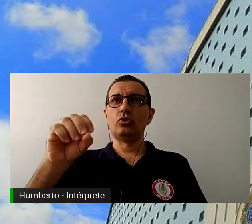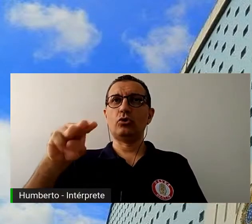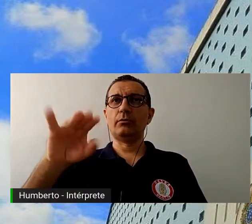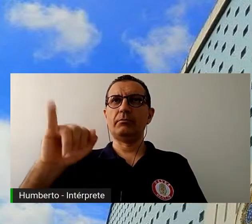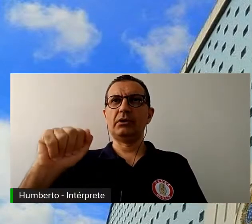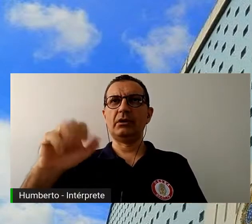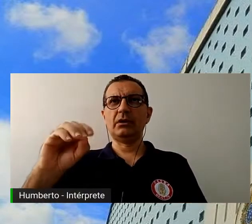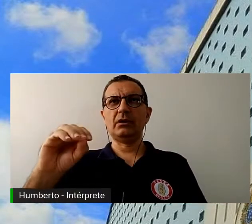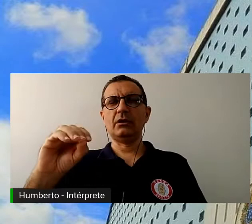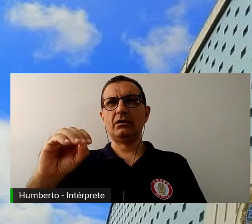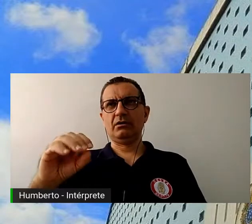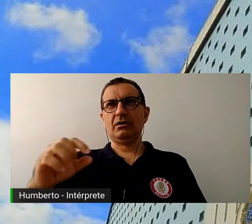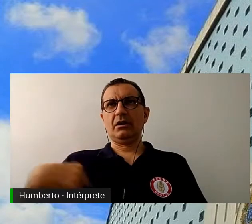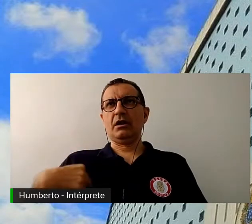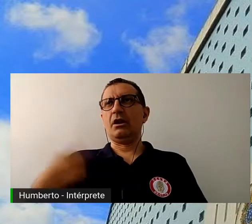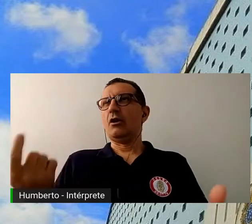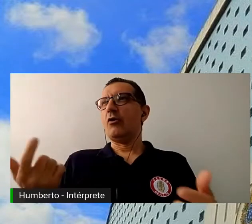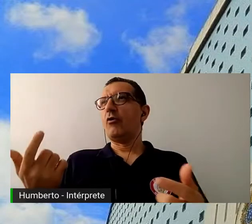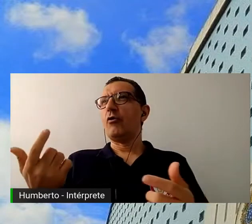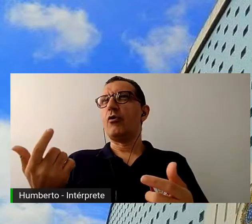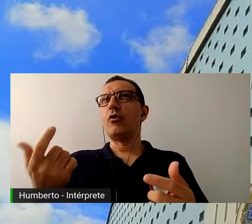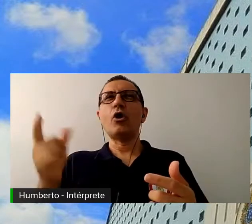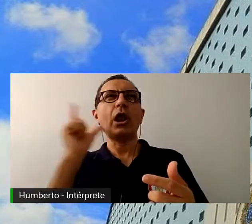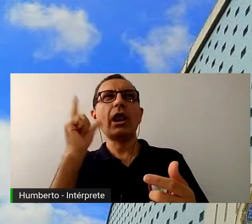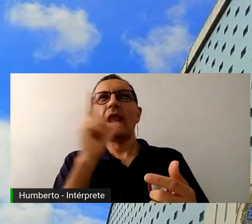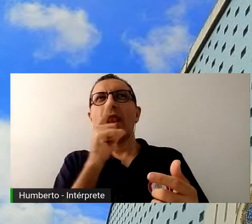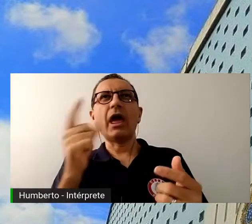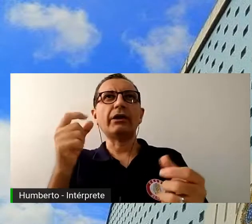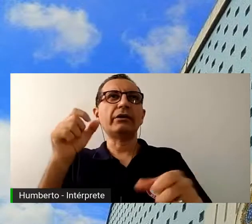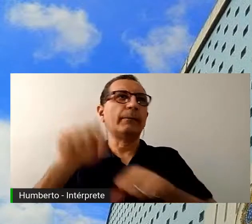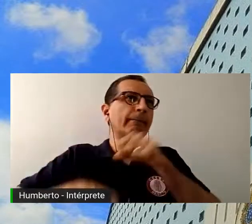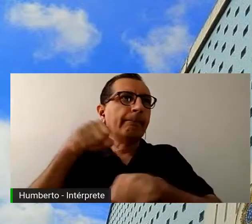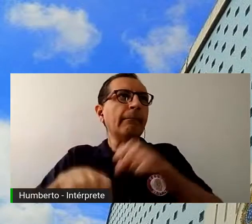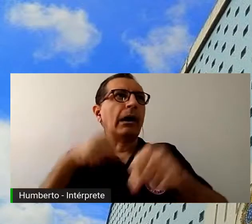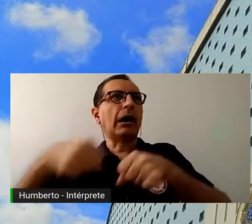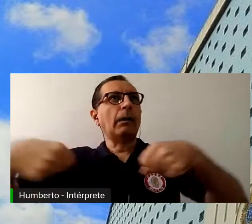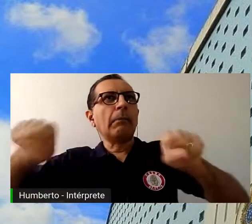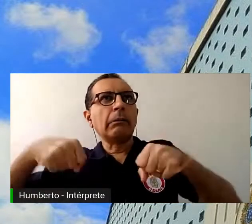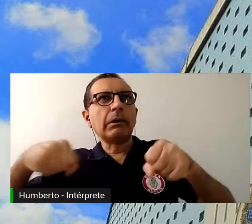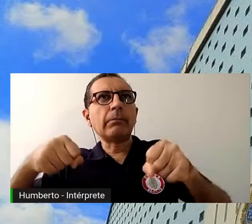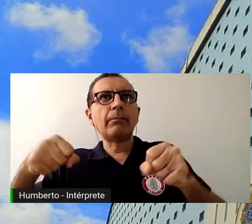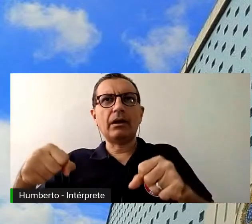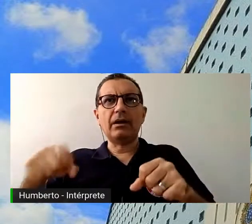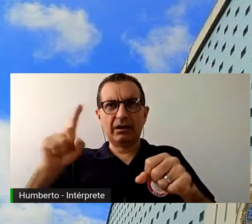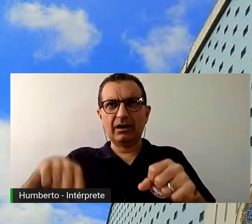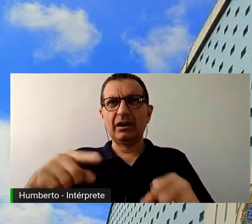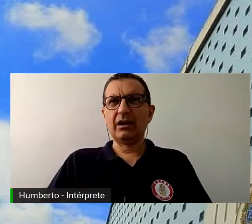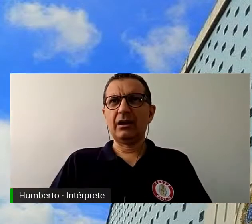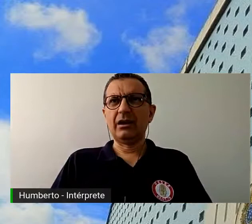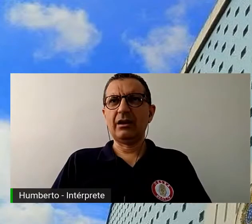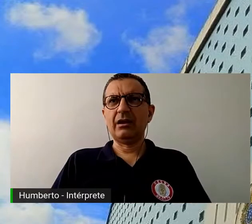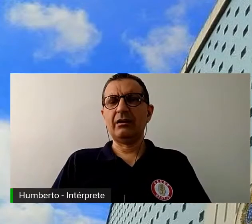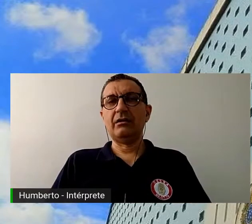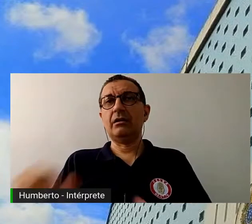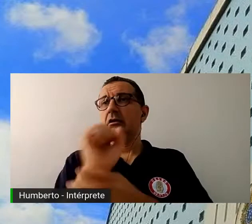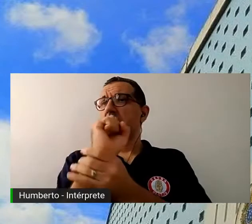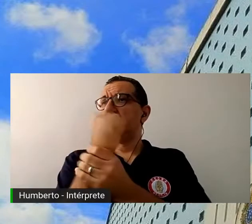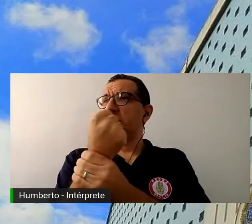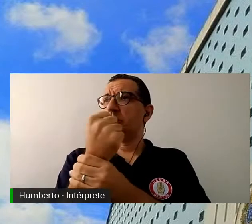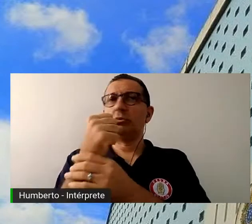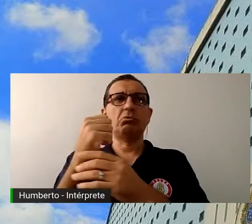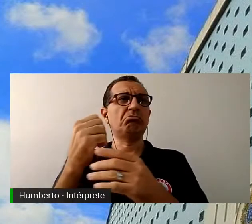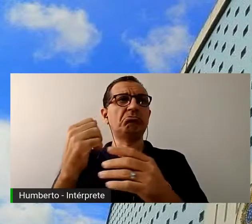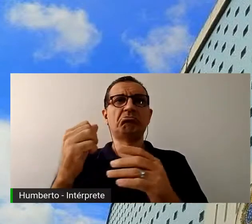entregadores? Que autonomia existe sem horário de trabalho, sem repouso remunerado, sem seguro contra acidentes do trabalho, sem férias, sem